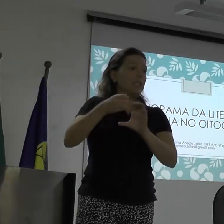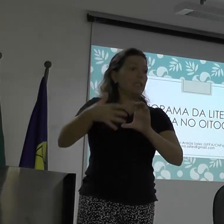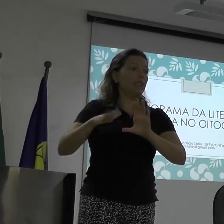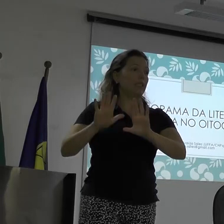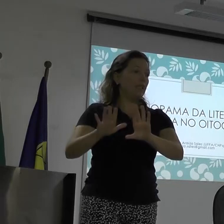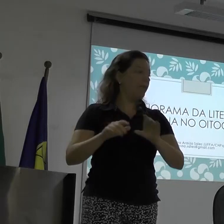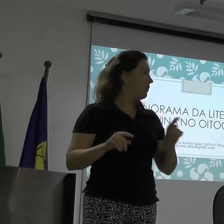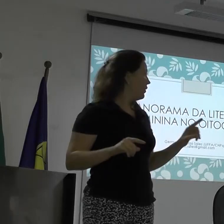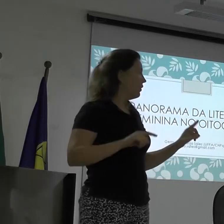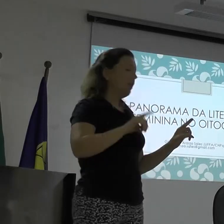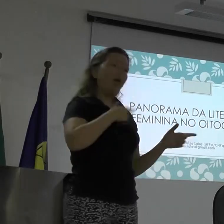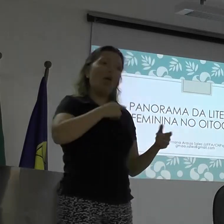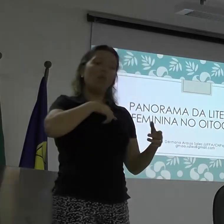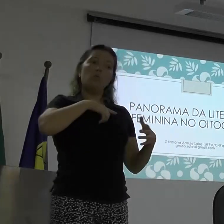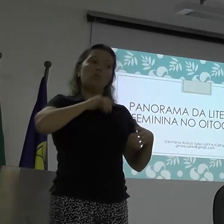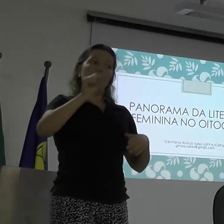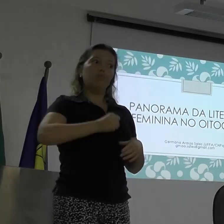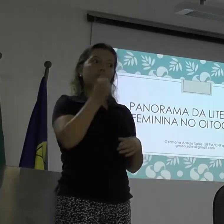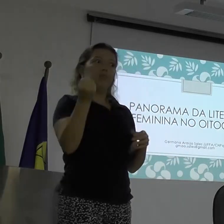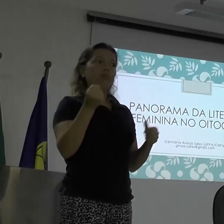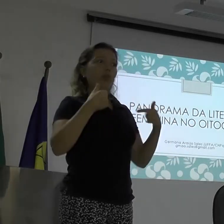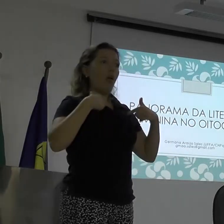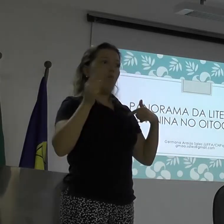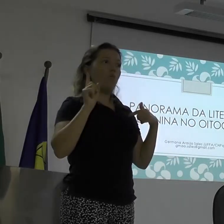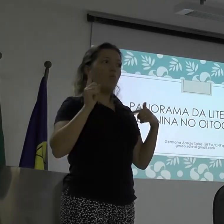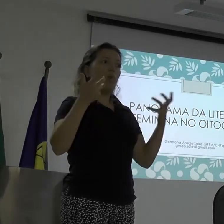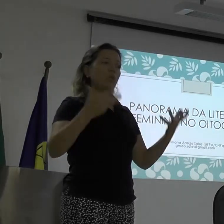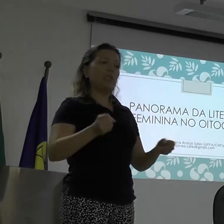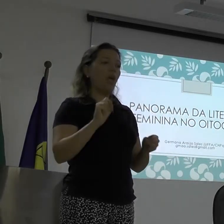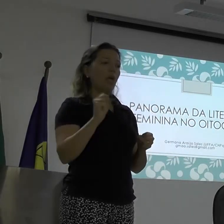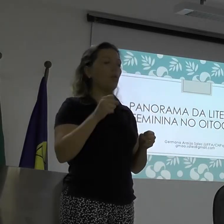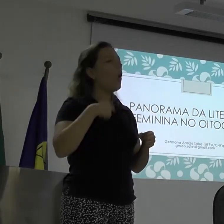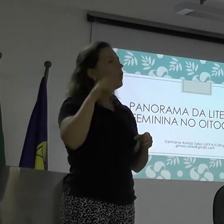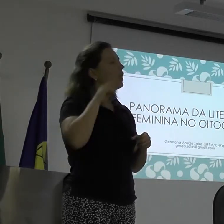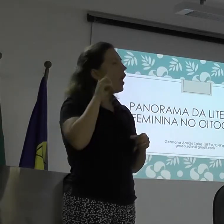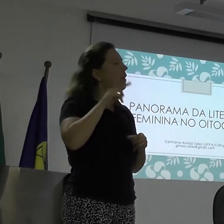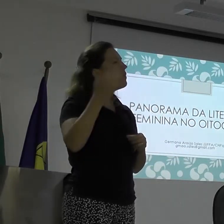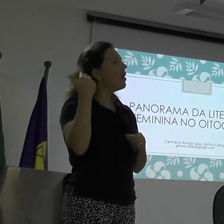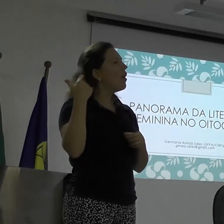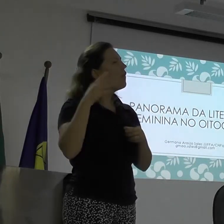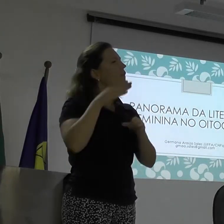me rebelo enquanto colaboradora. Eu lembro que eu fui escrever